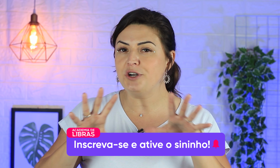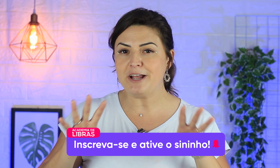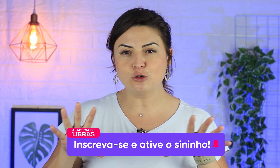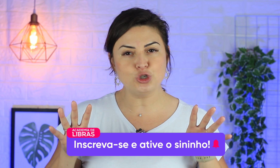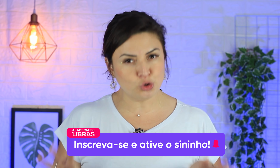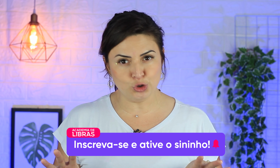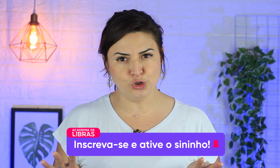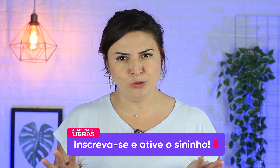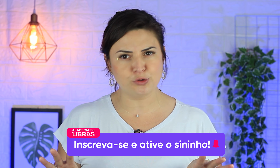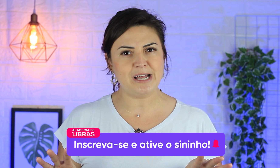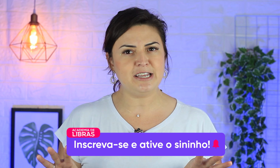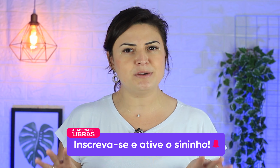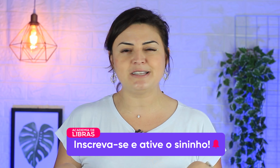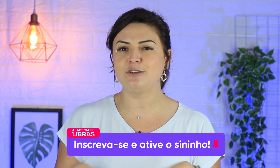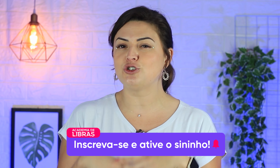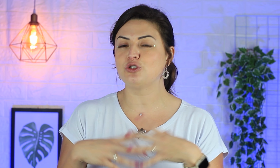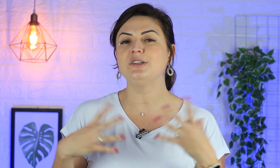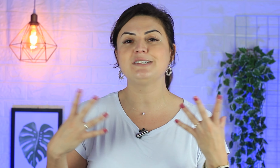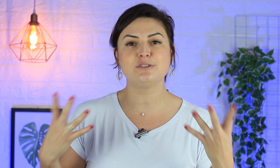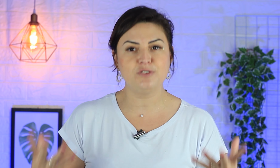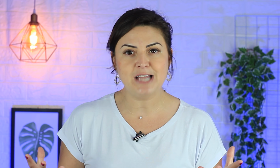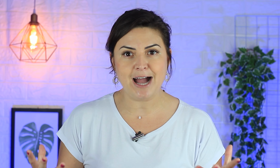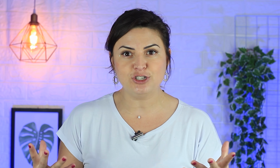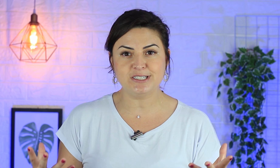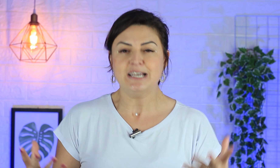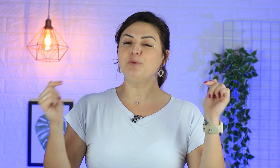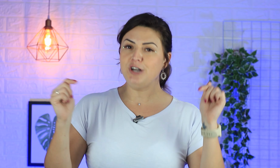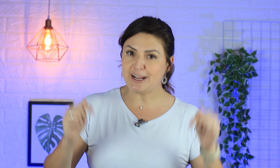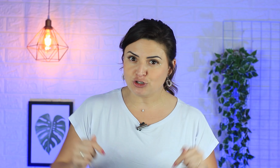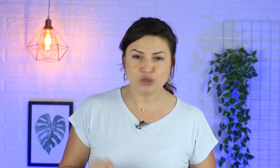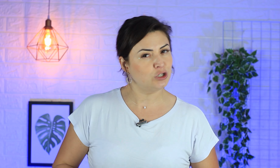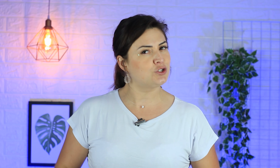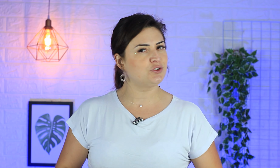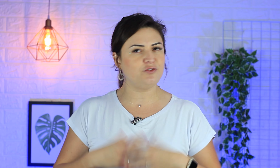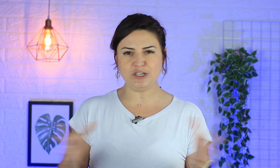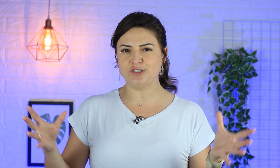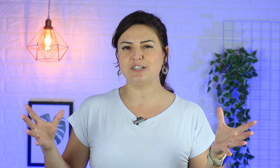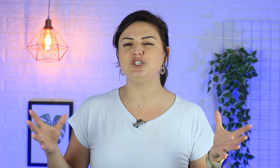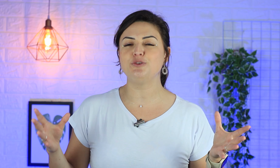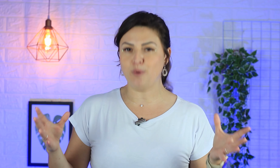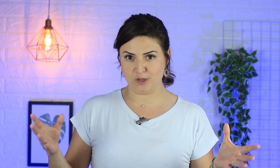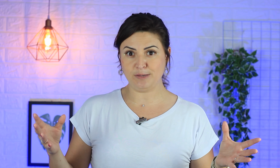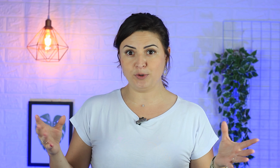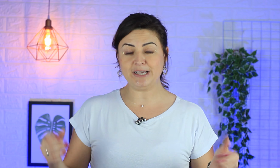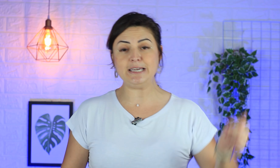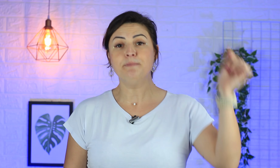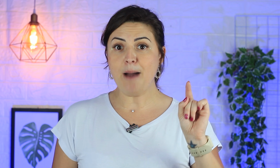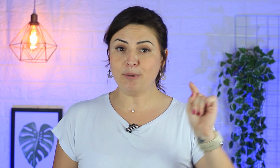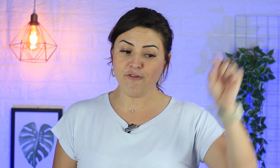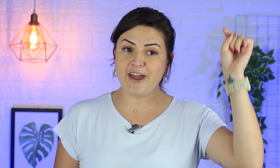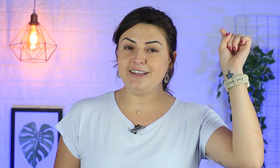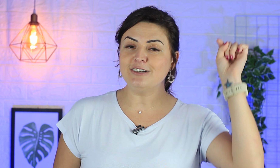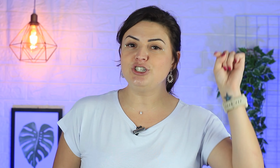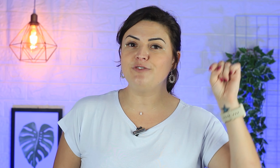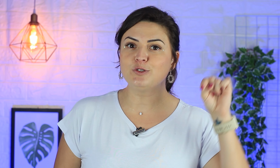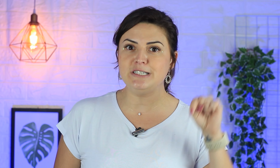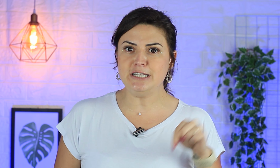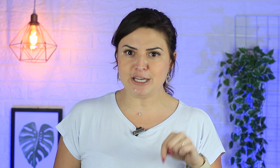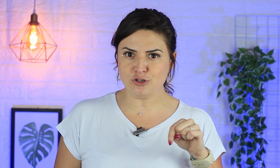por dentro de tudo do mundo da Libras, dentro de todas as novidades. E por dentro de todos os vídeos que a gente posta por aqui. Aproveita e ativa o sininho